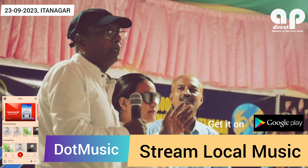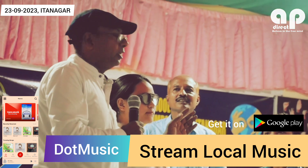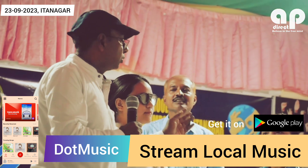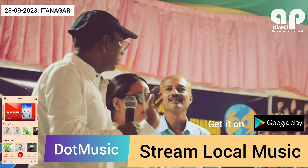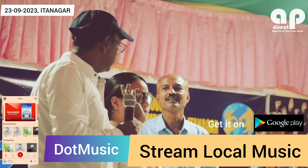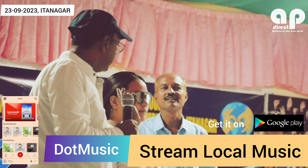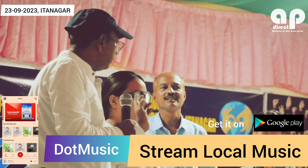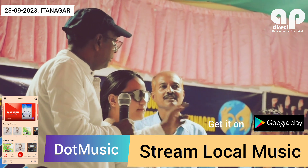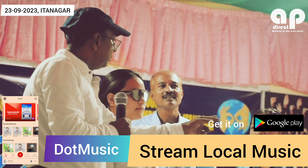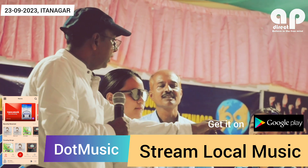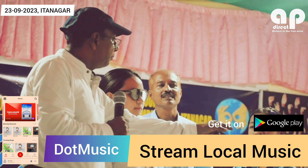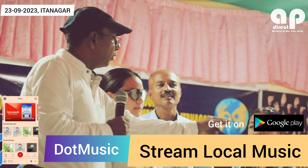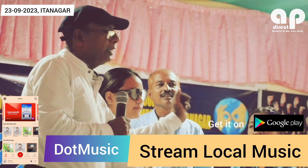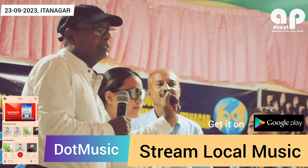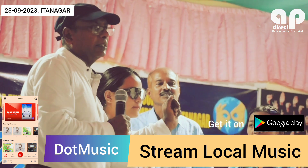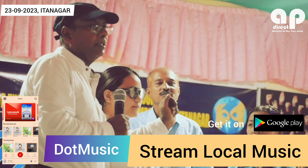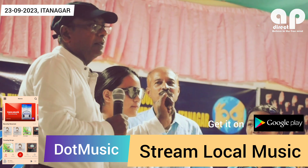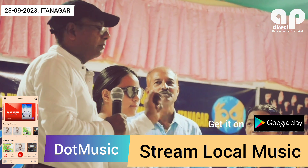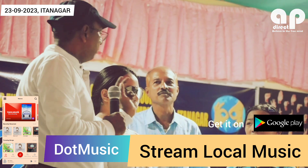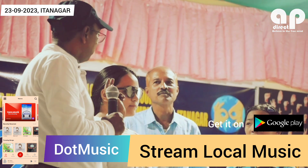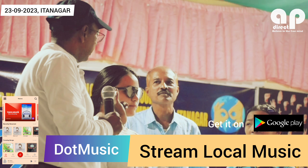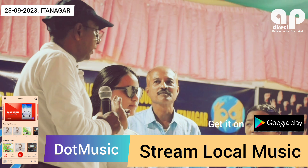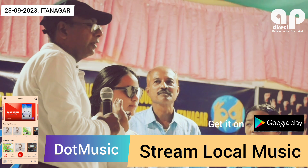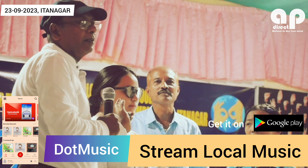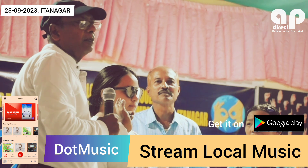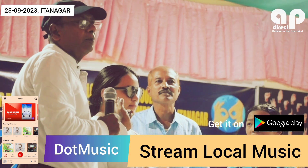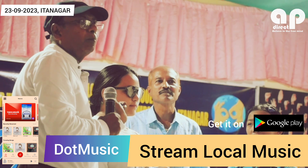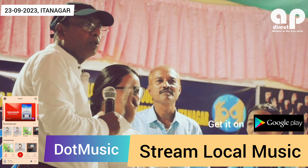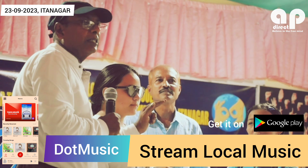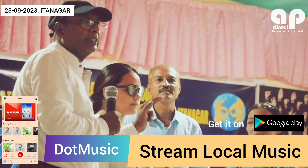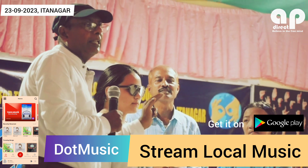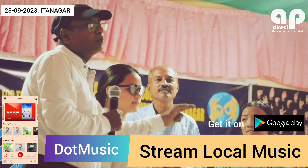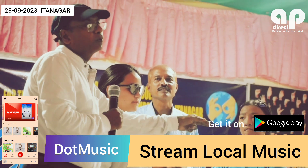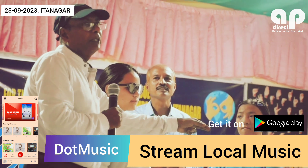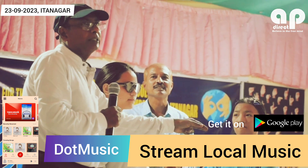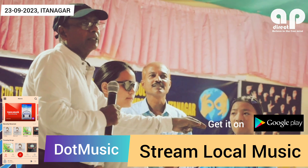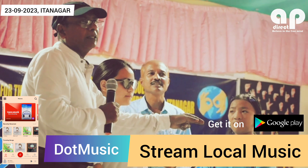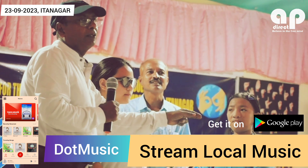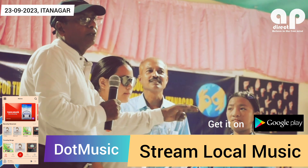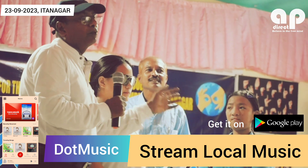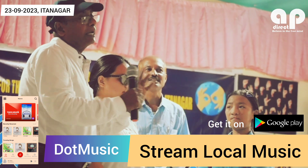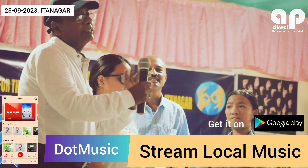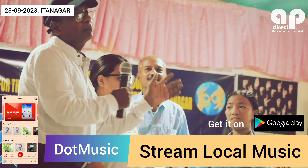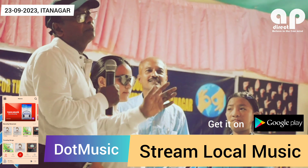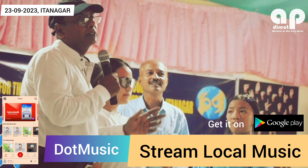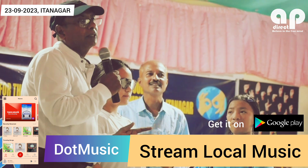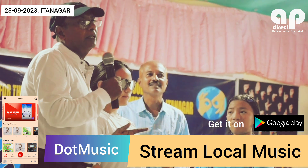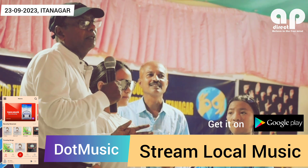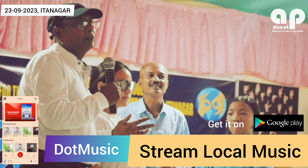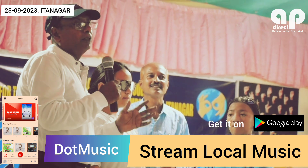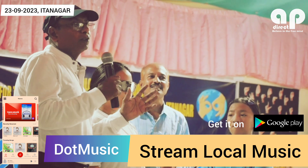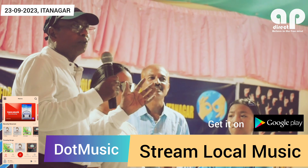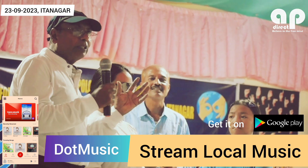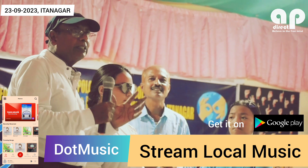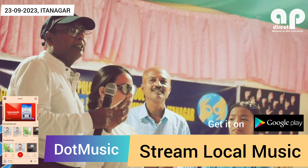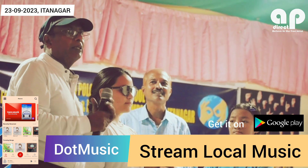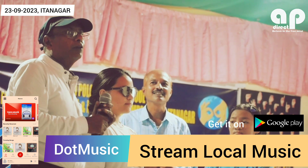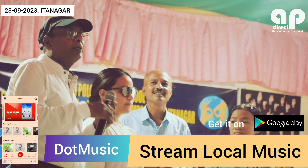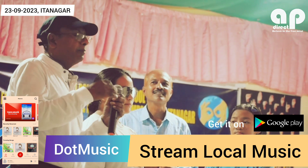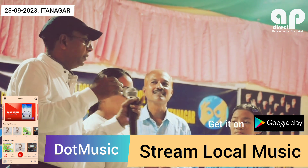ये बोल नहीं सकती और ये बोल सकता लेकिन सुन नहीं सकता, तो कैसे कंडीशन करे. सो दिस इज, क्योंकि जब